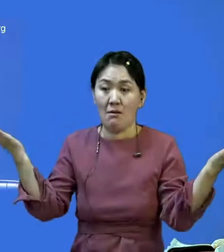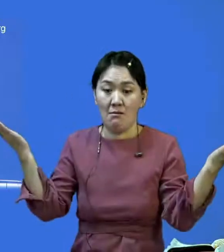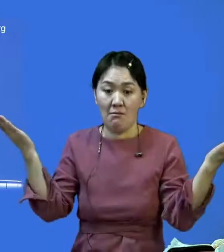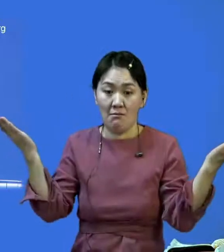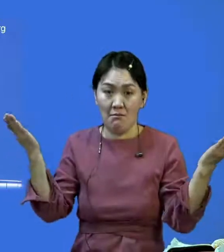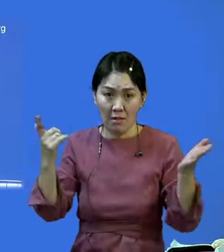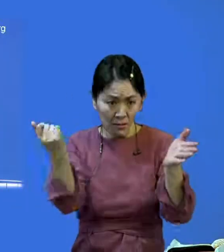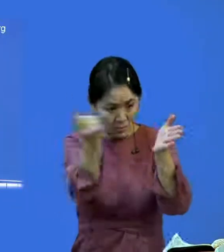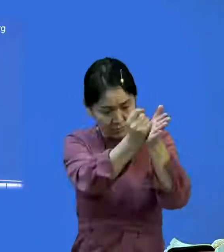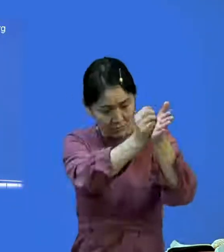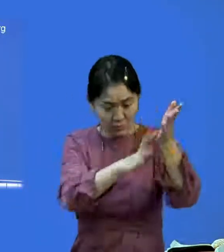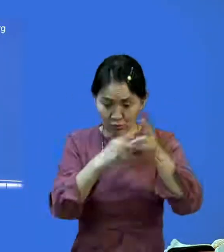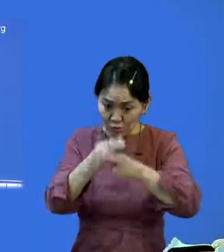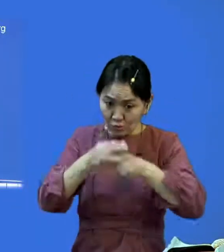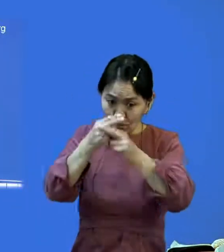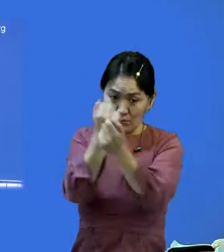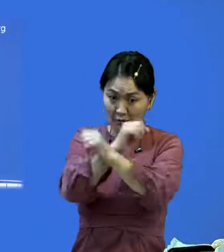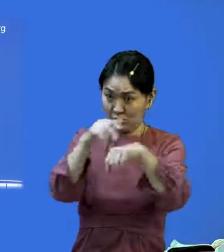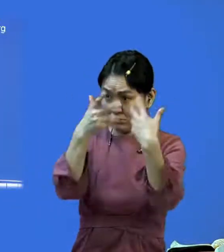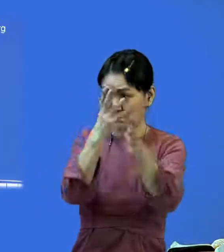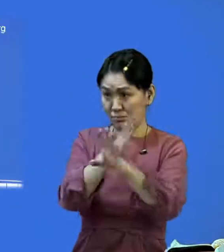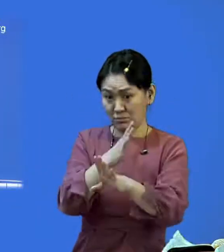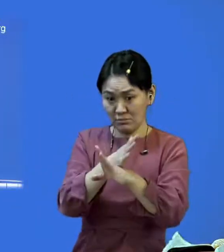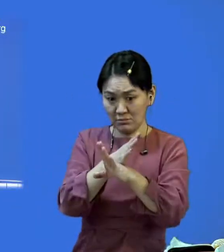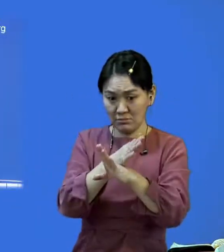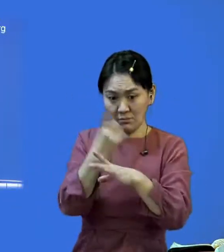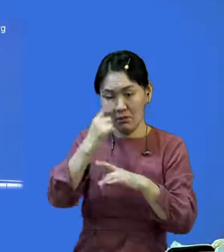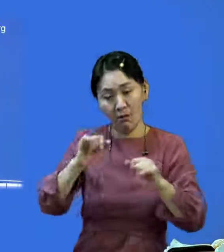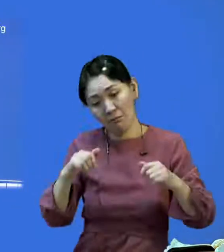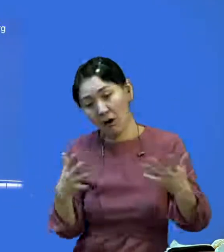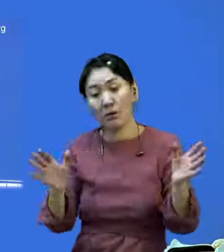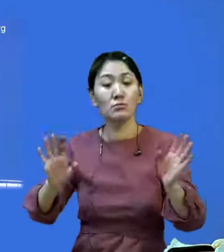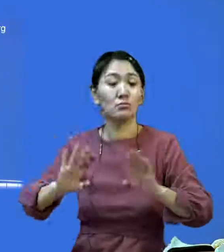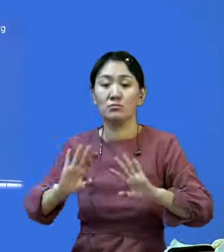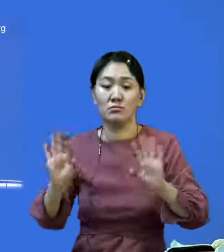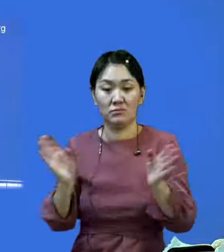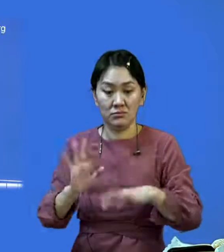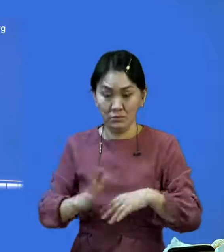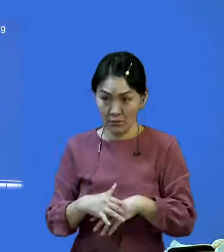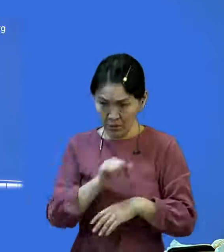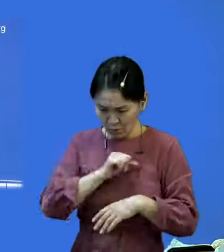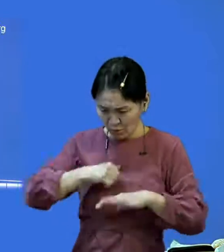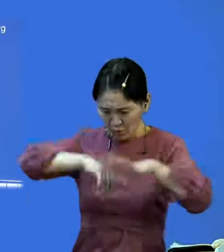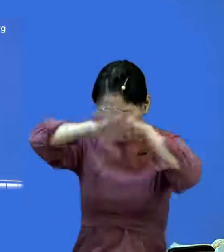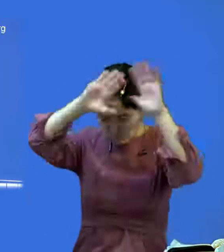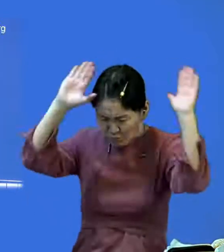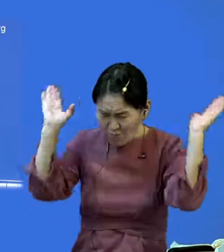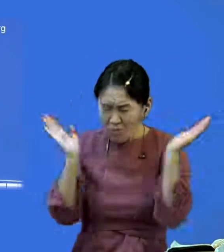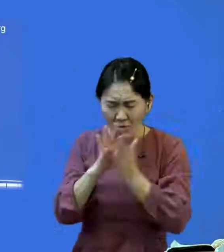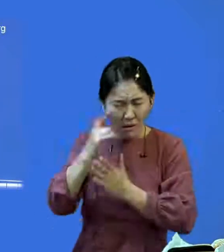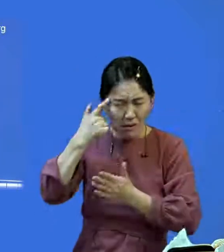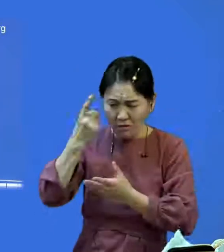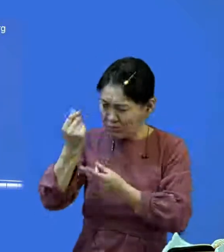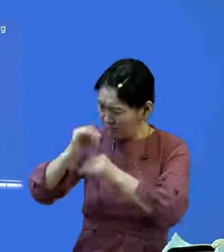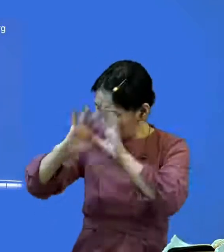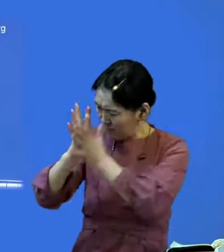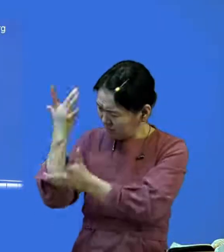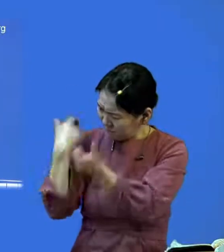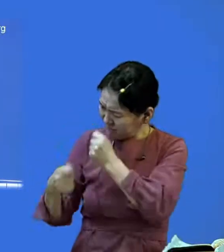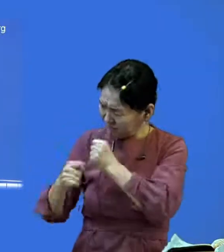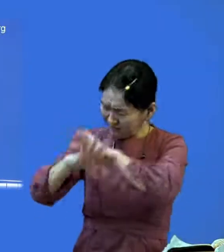Цусаа урсгаад аварсан учраас тэрээр алдахгүй гэсэн. Тийм ээ, өөрийнхөө бүх хэд хөрөнгийг одоо